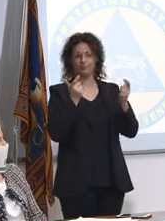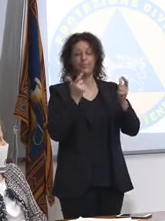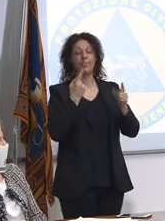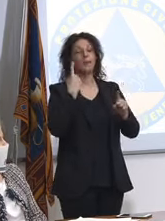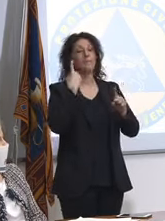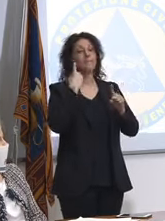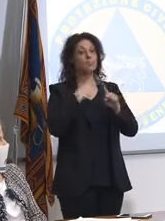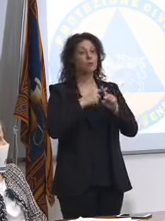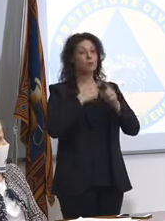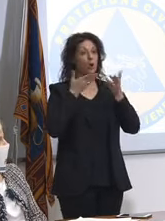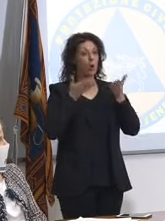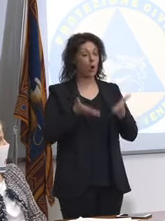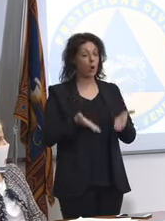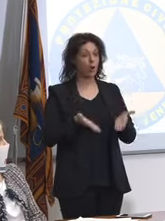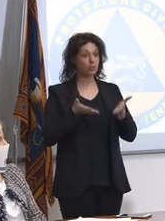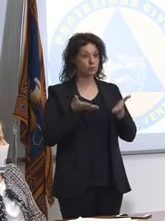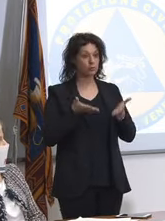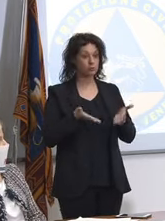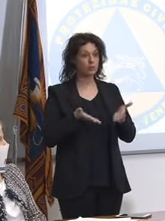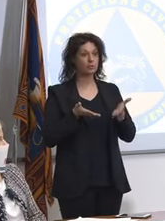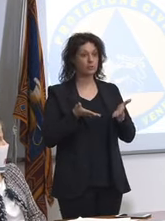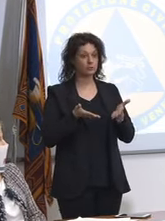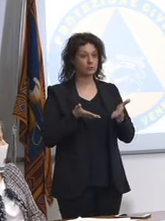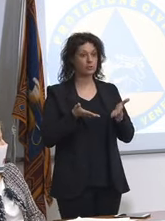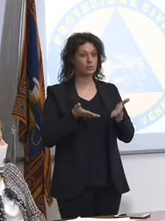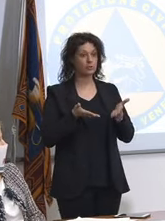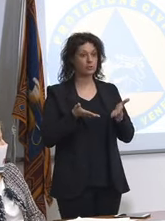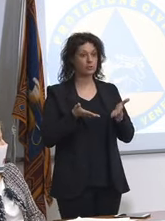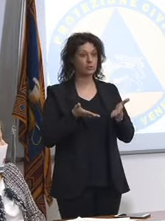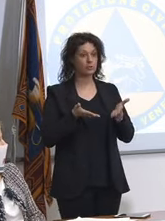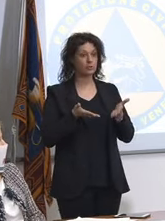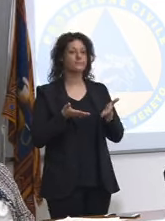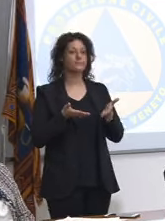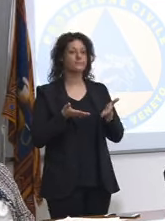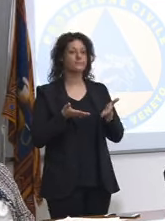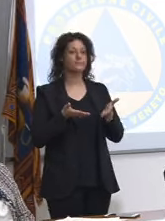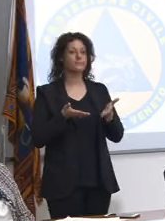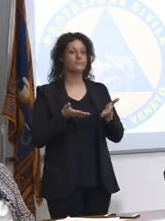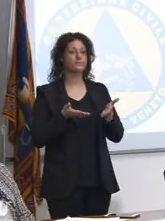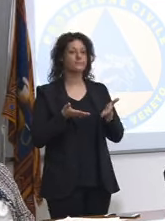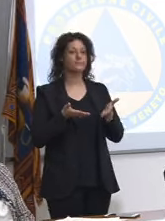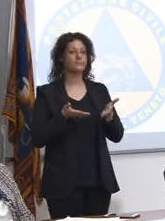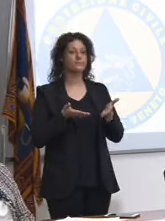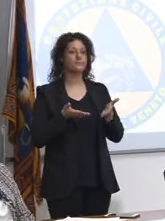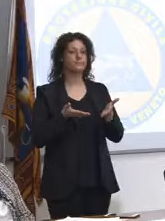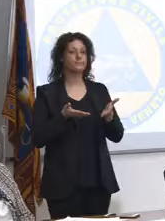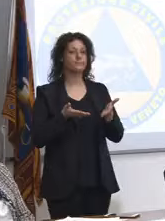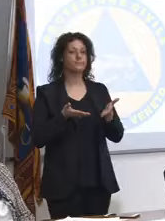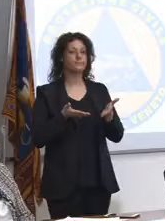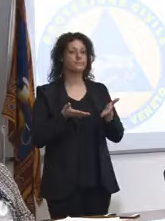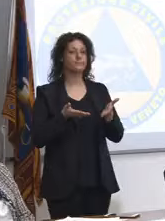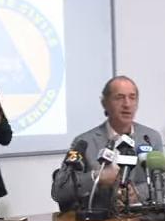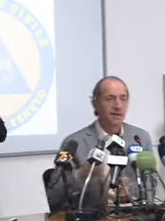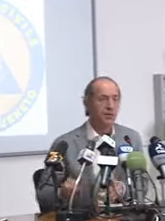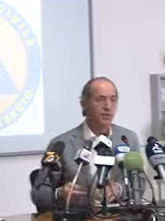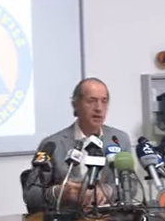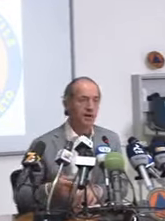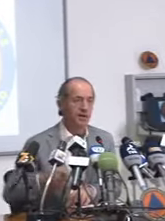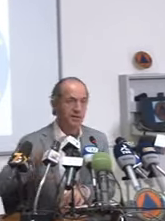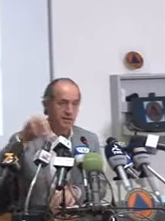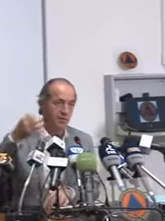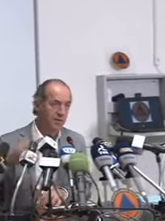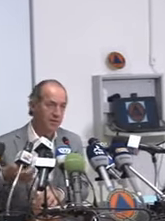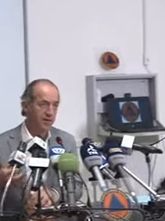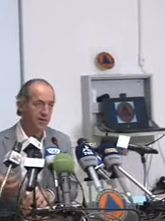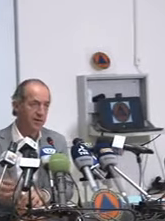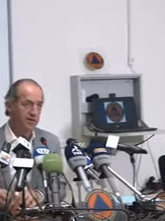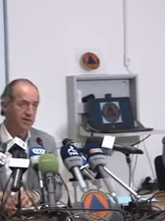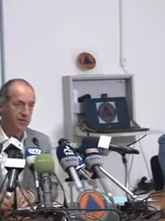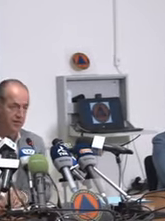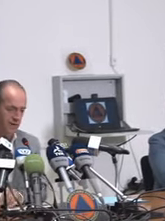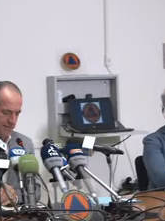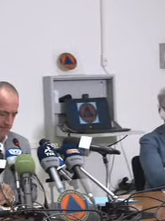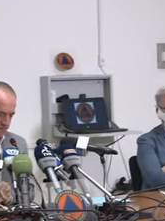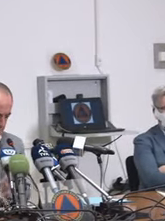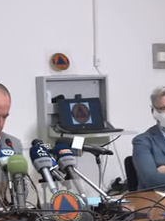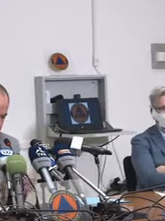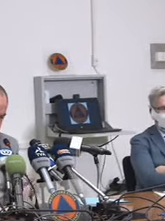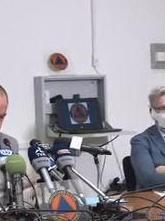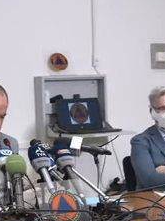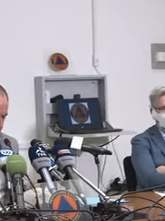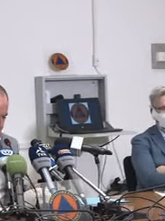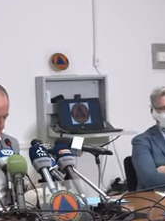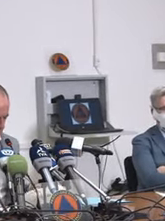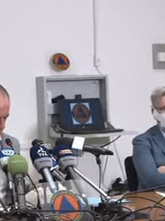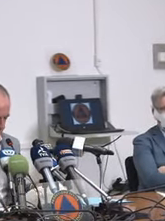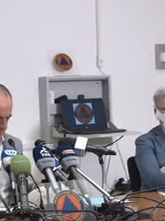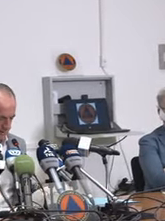oggi noi, oltre alle gare e le linee guida, quindi metteremo online le linee guida, diciamo, definitive,